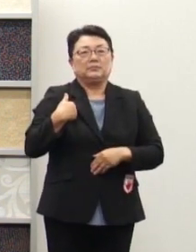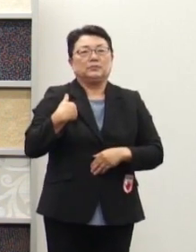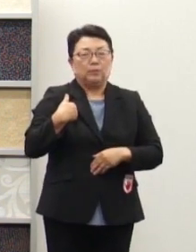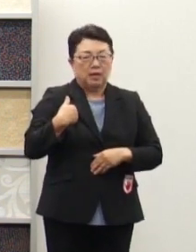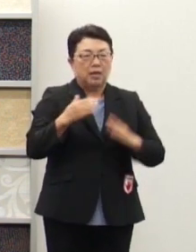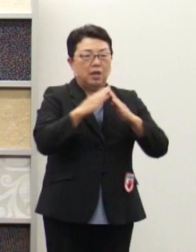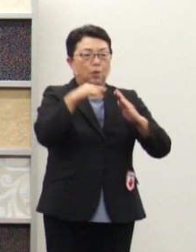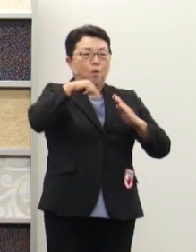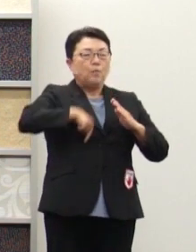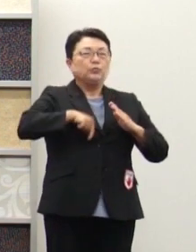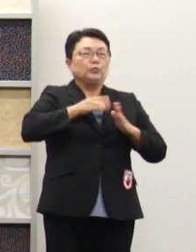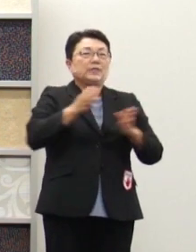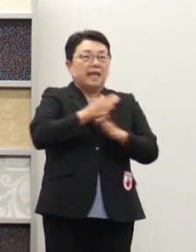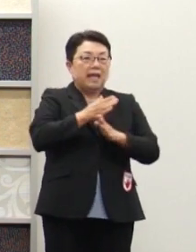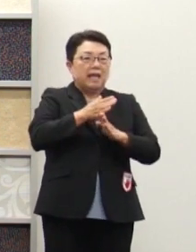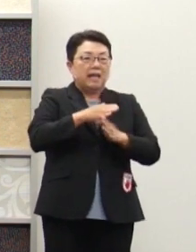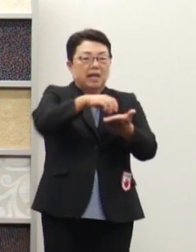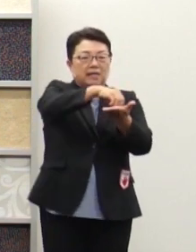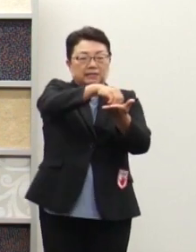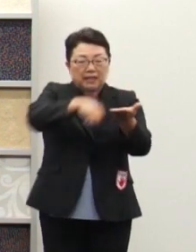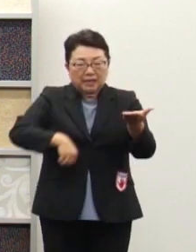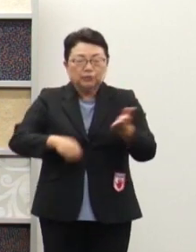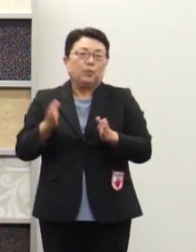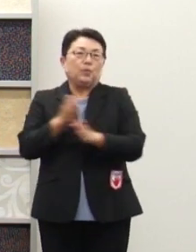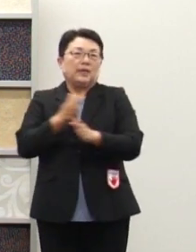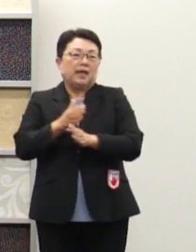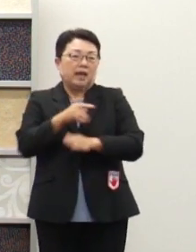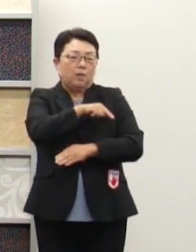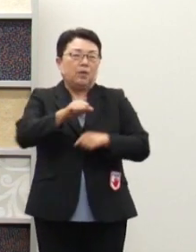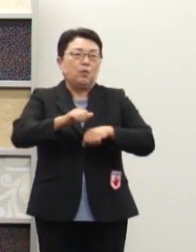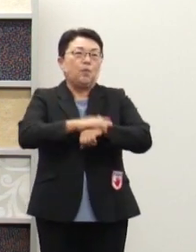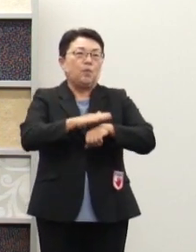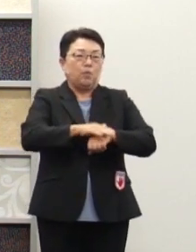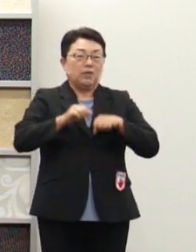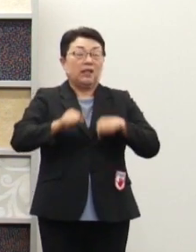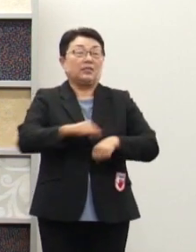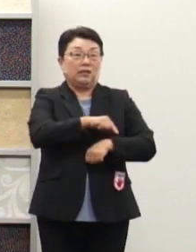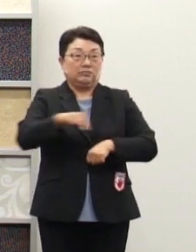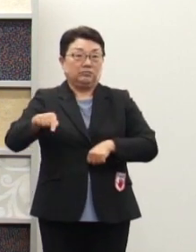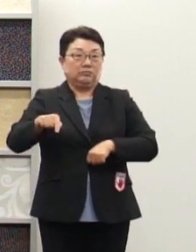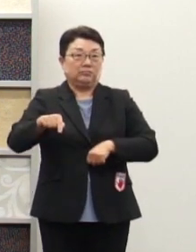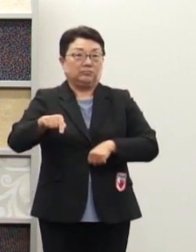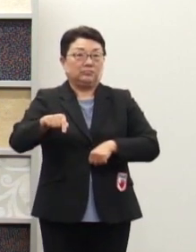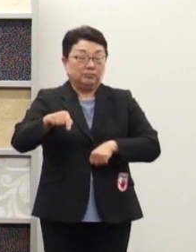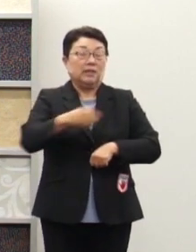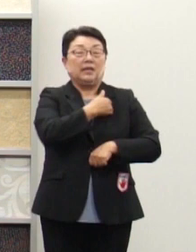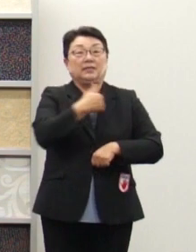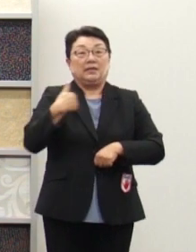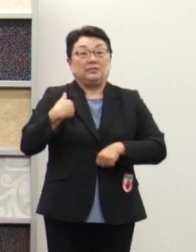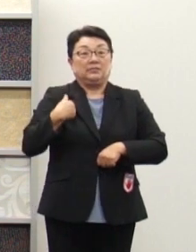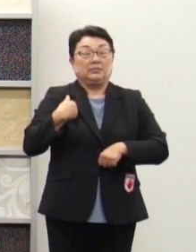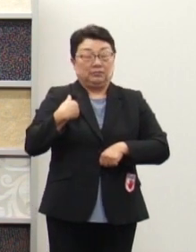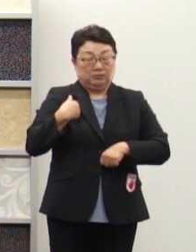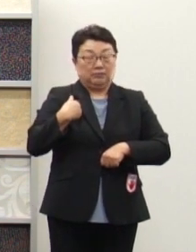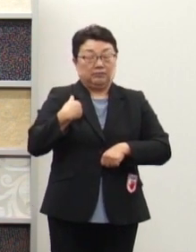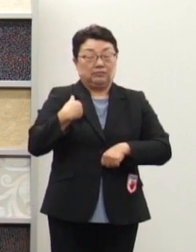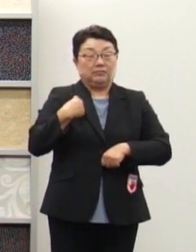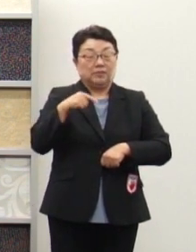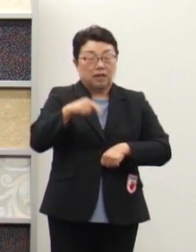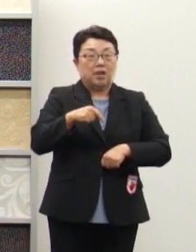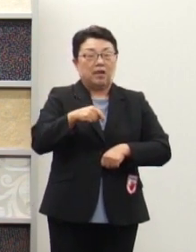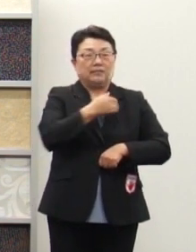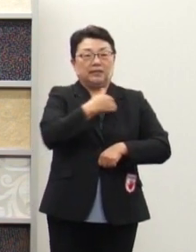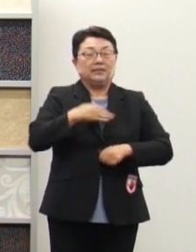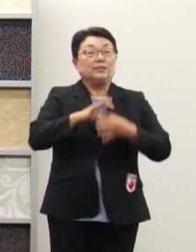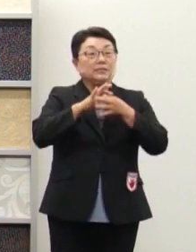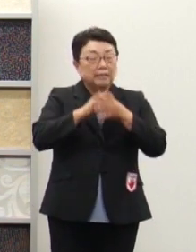ケアおよび対処後ケアの活用によります対応能力、本県の対応能力が格段に向